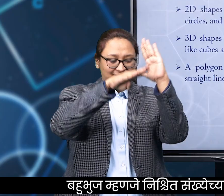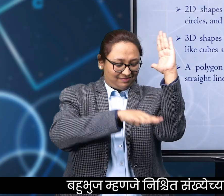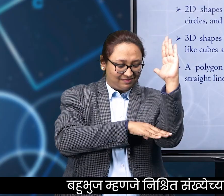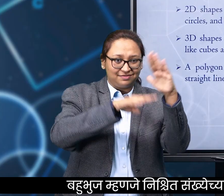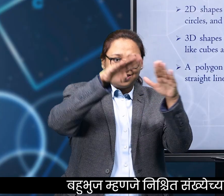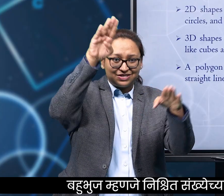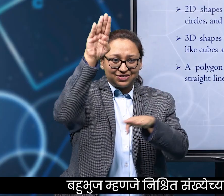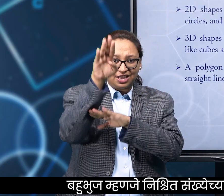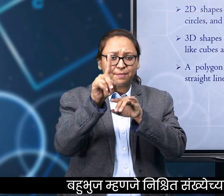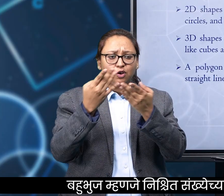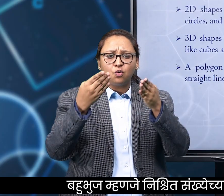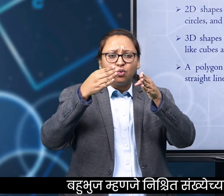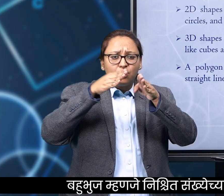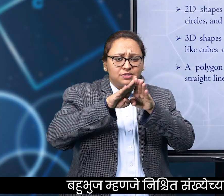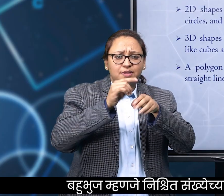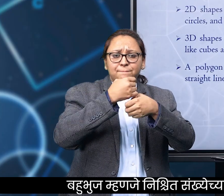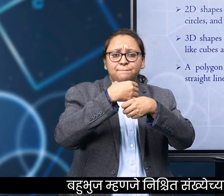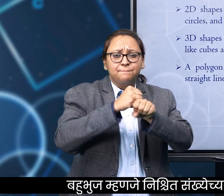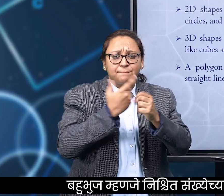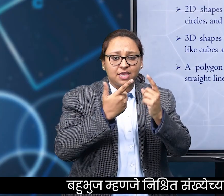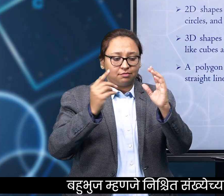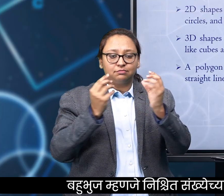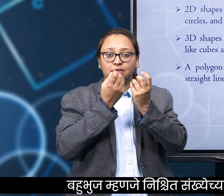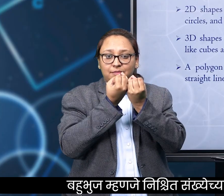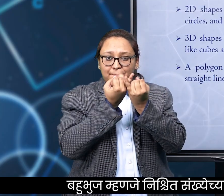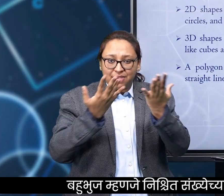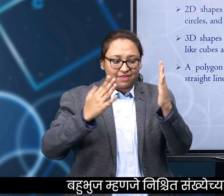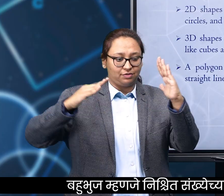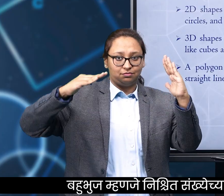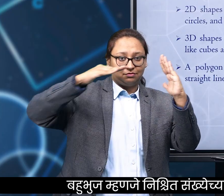बहुभुज म्हणजे निश्चित संख्येच्या सरळ रेषांनी बनवलेली बंद आकृती.